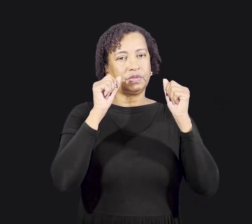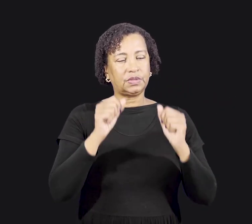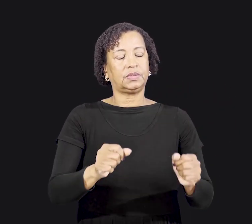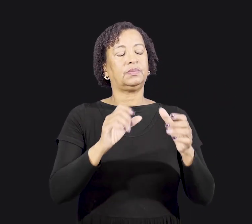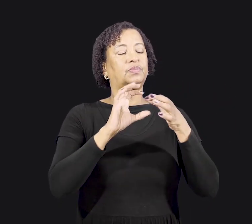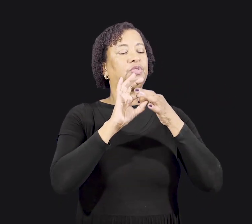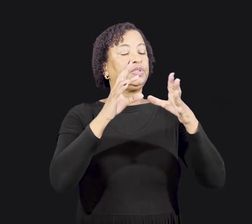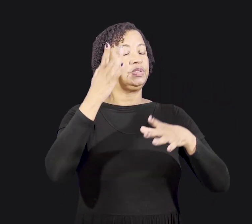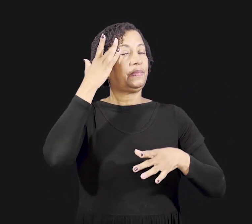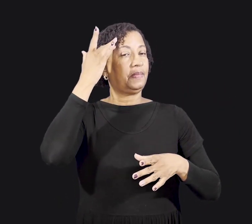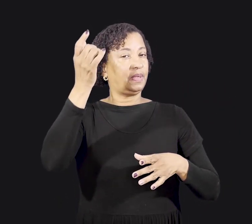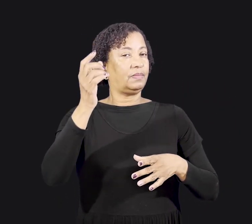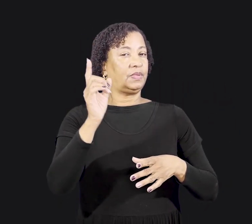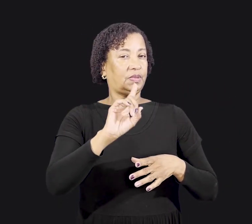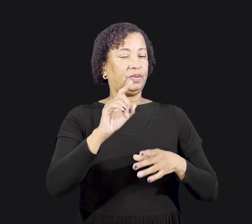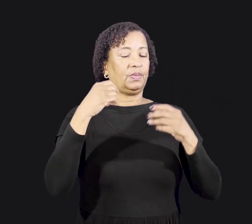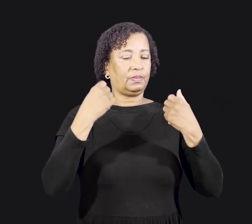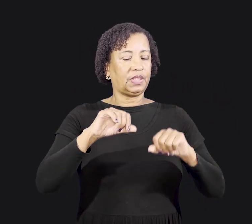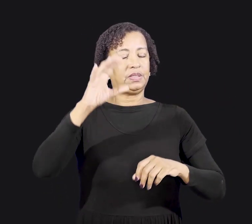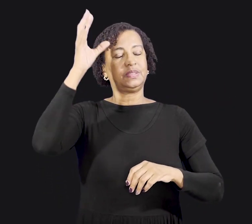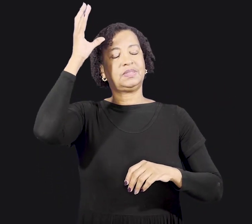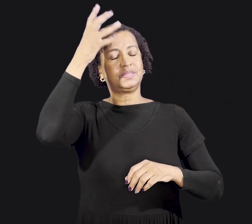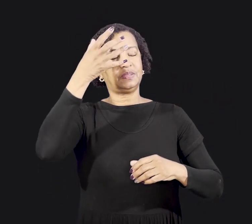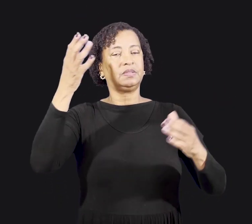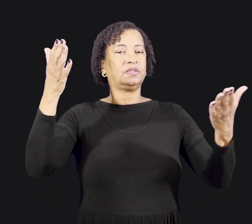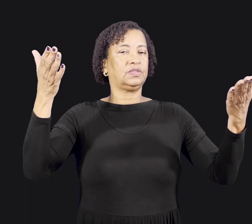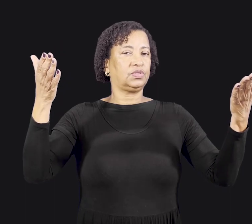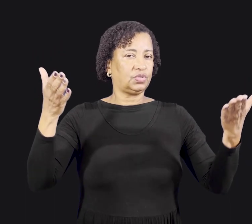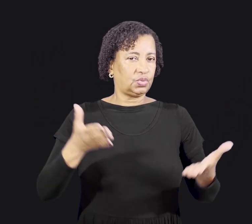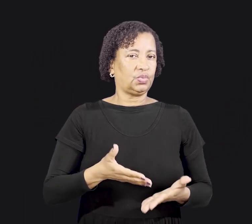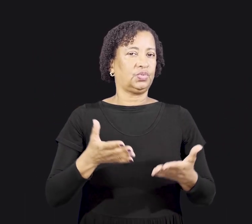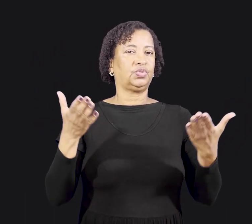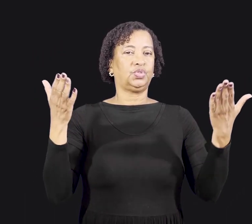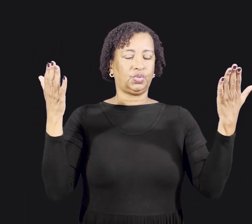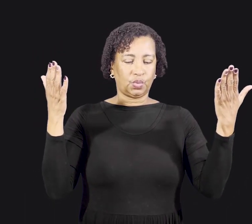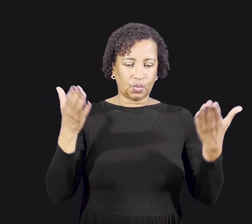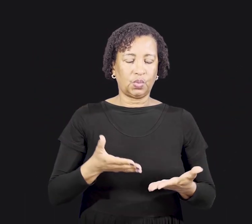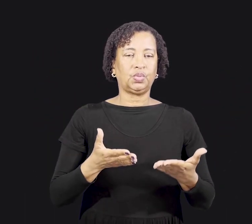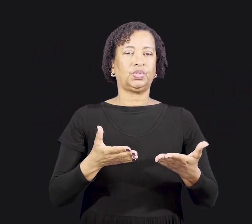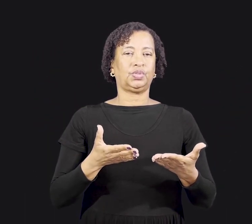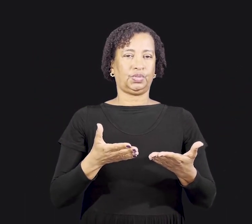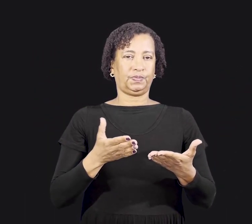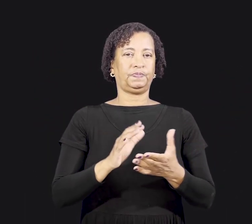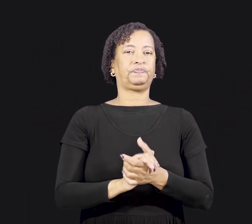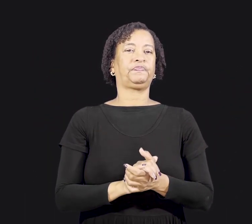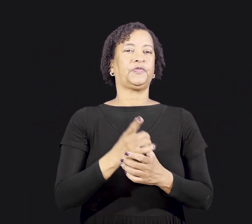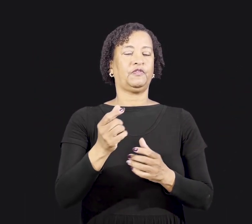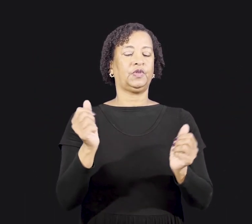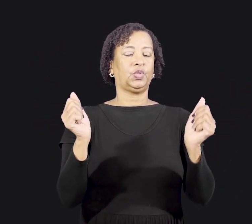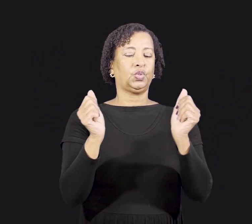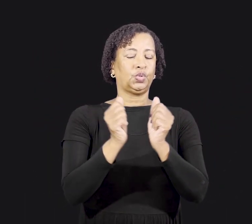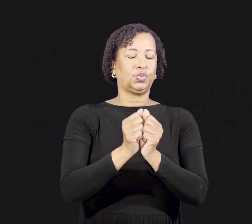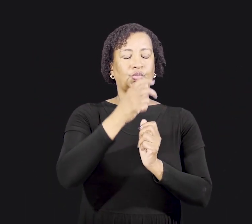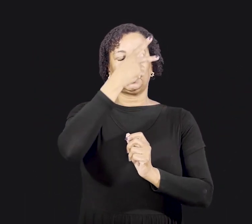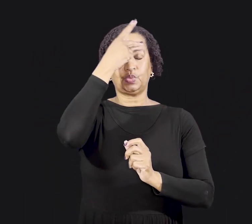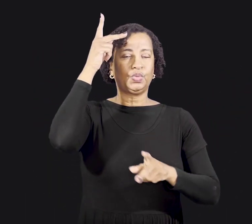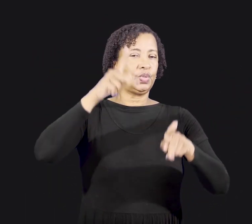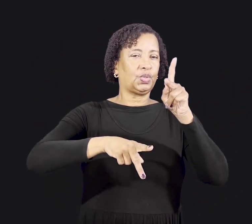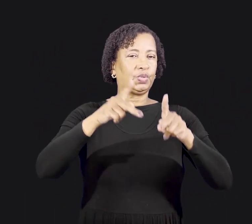pode deixar para amanhã. Precisa tomar a decisão hoje. Hoje mesmo. Passe para o lado dos vencedores.